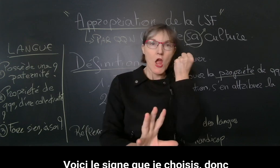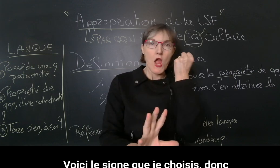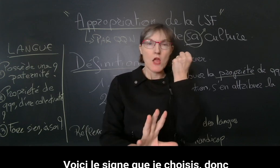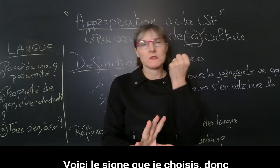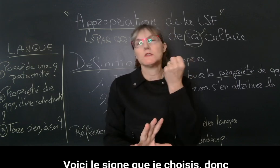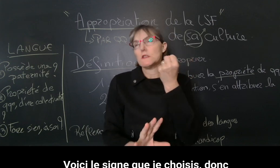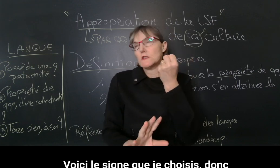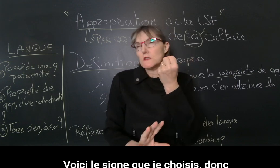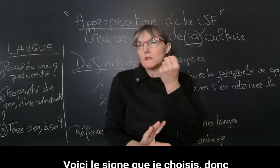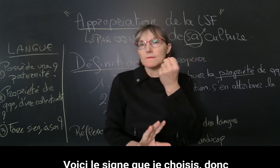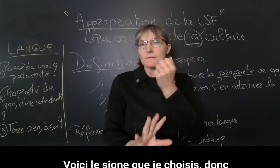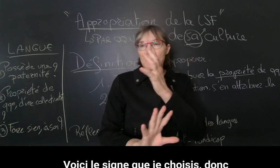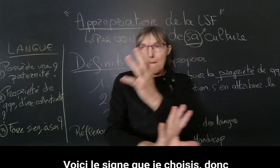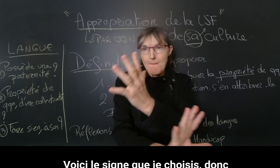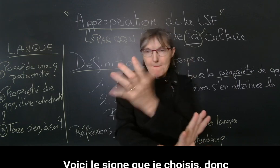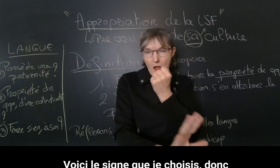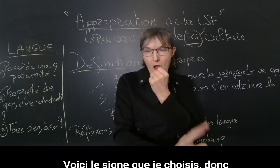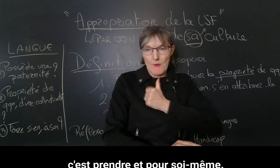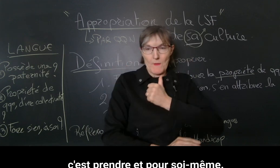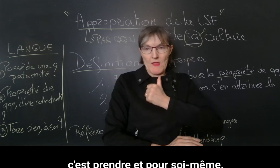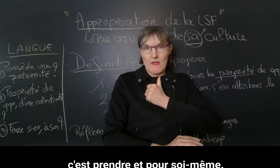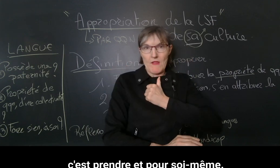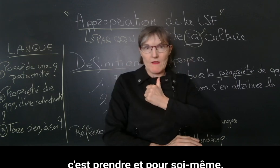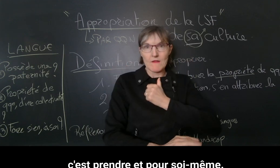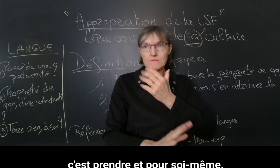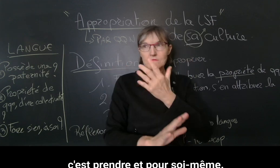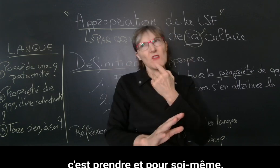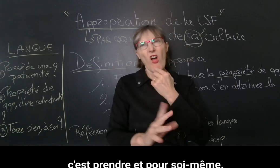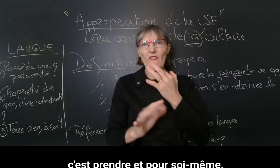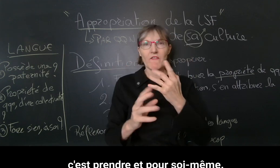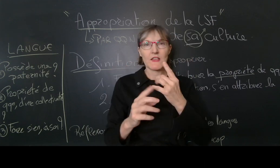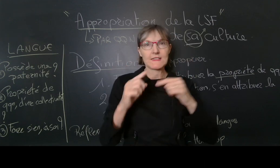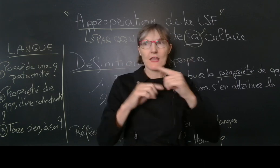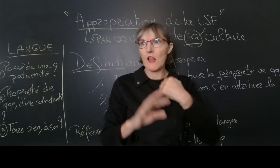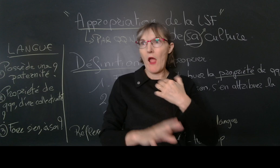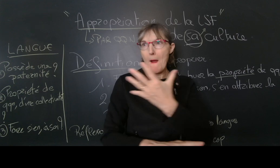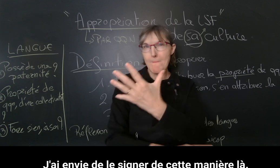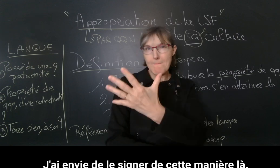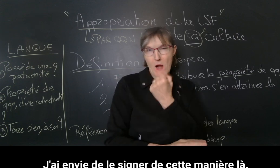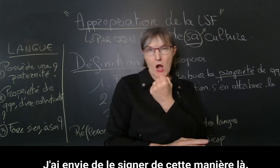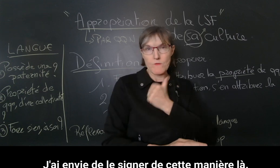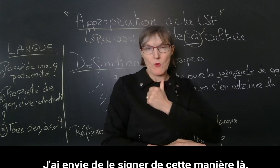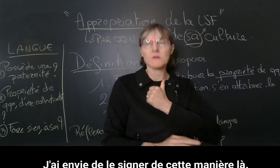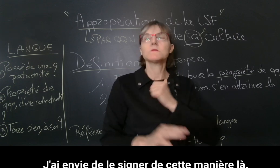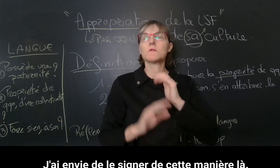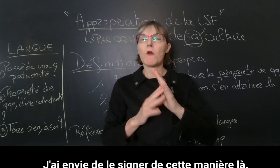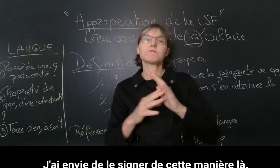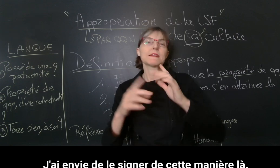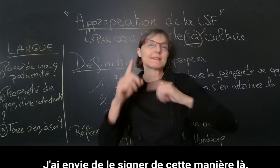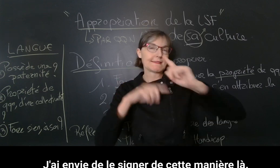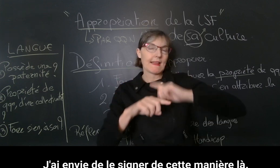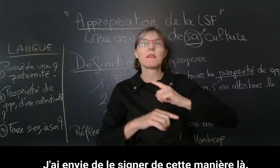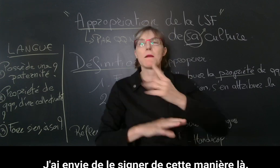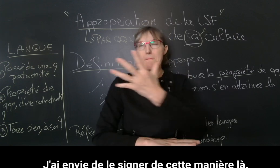voici le signe que je choisis donc c'est prendre et pour soi même j'ai envie de le signer de cette manière là